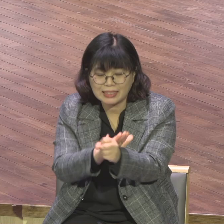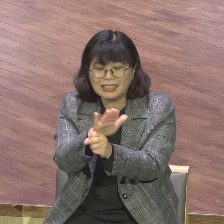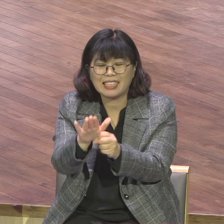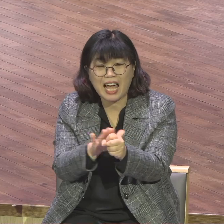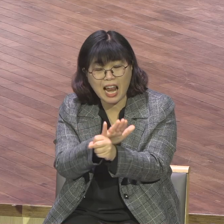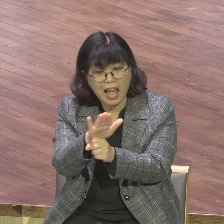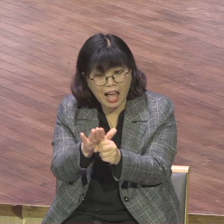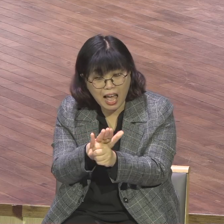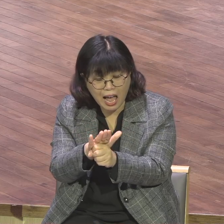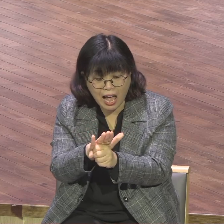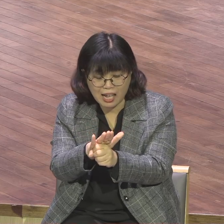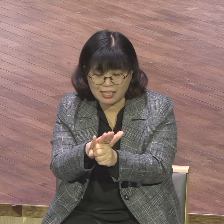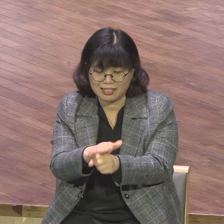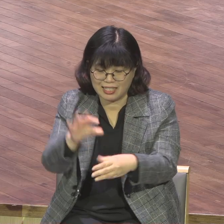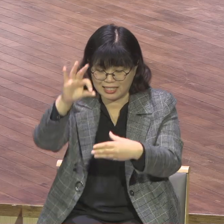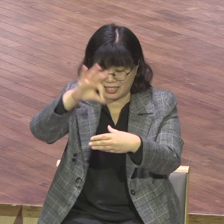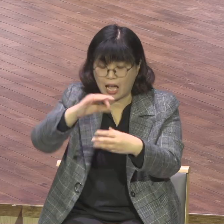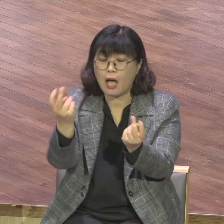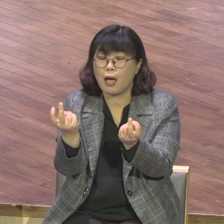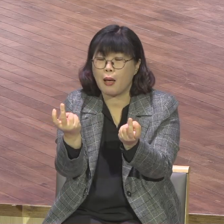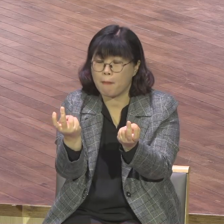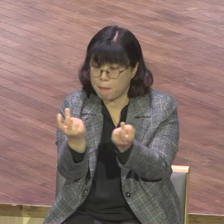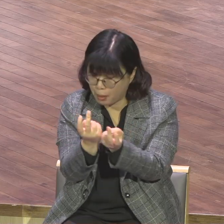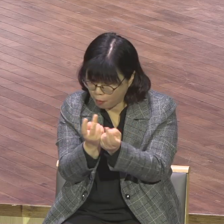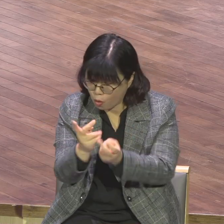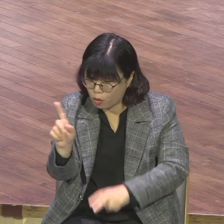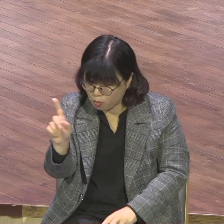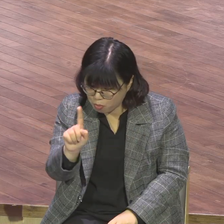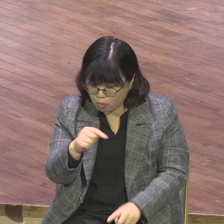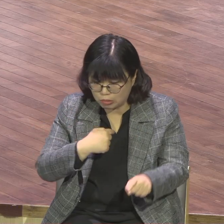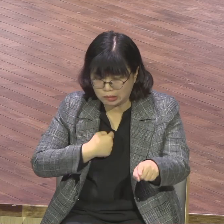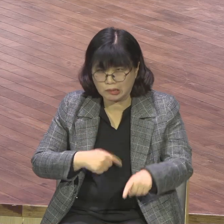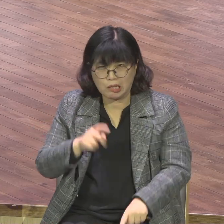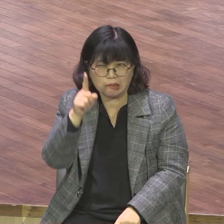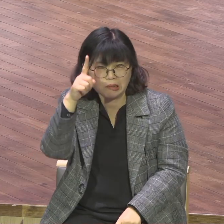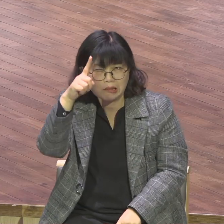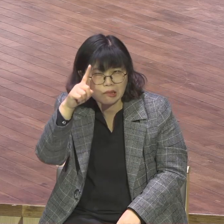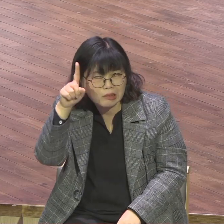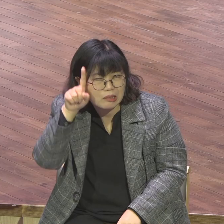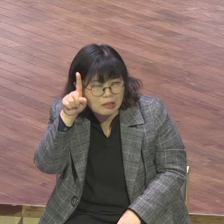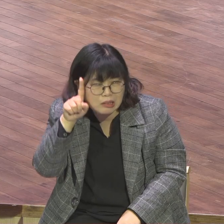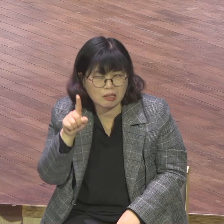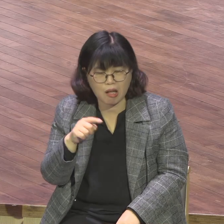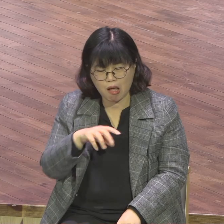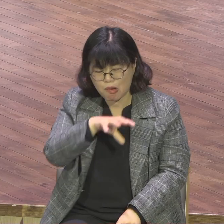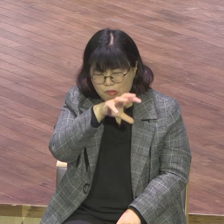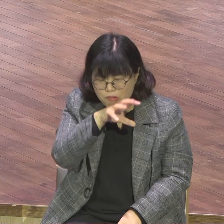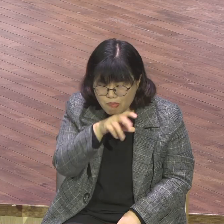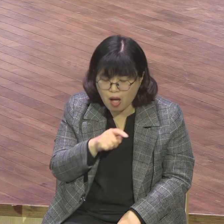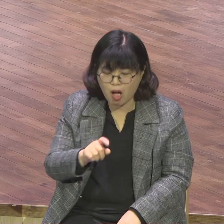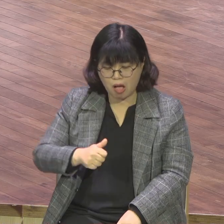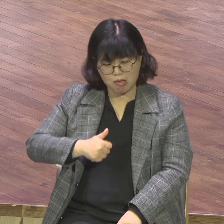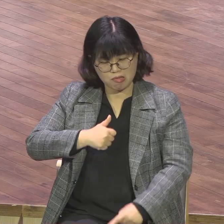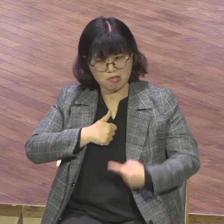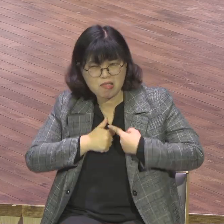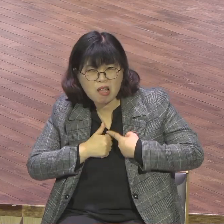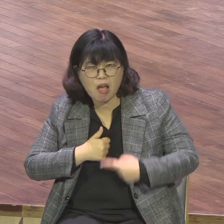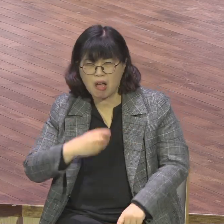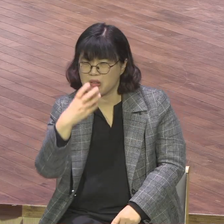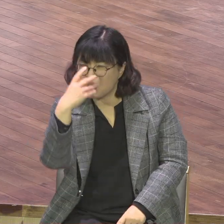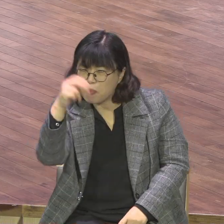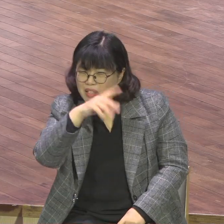사랑차를 끓일 수가 있다고 하면 정말 여러분 그 삶의 모습이 확연하게 달라지죠. 특별히